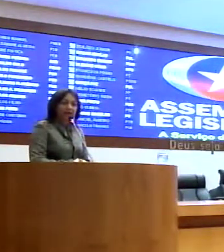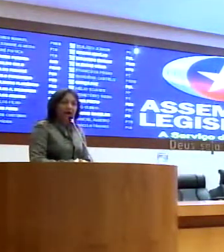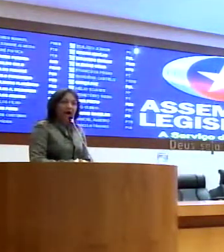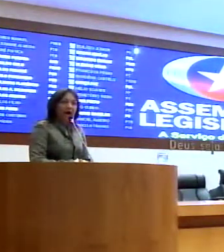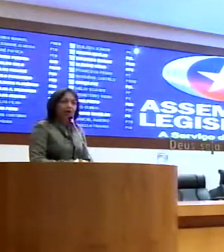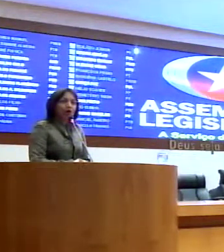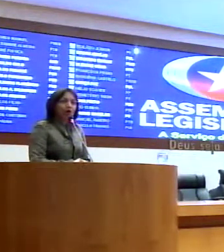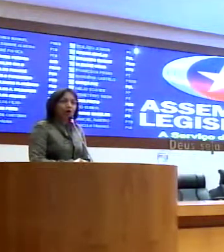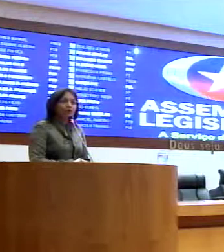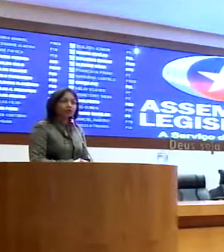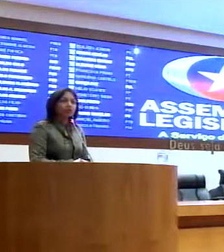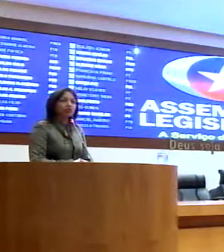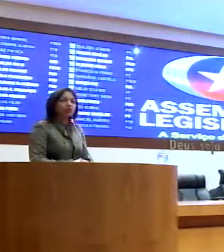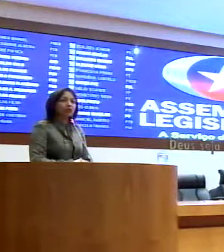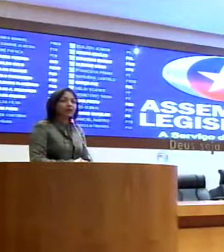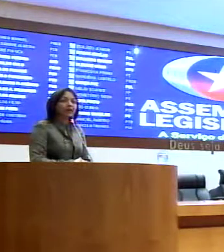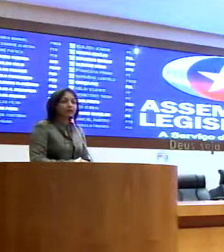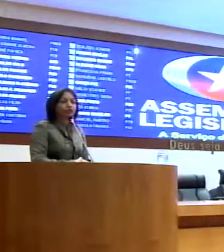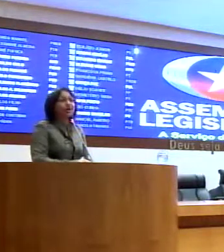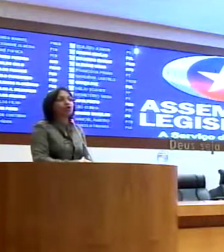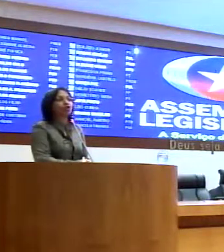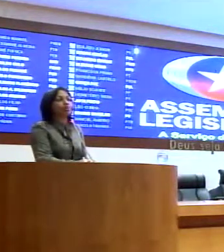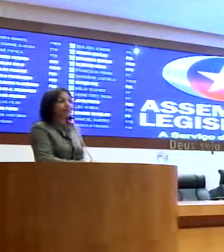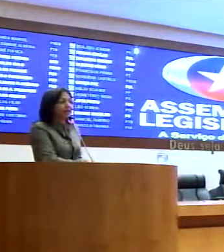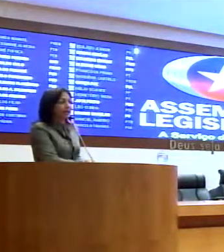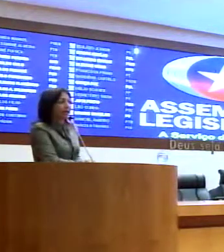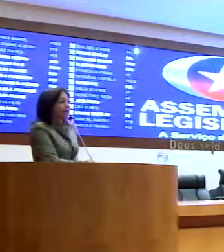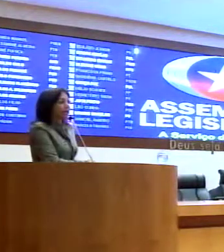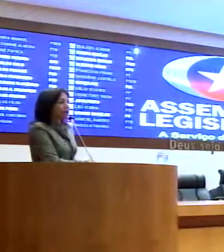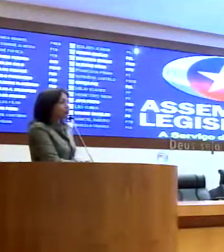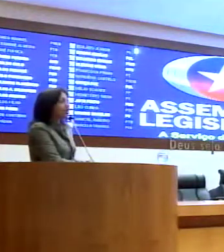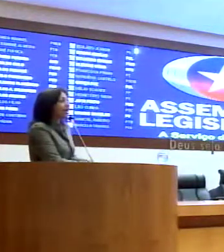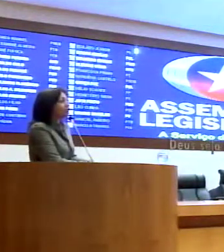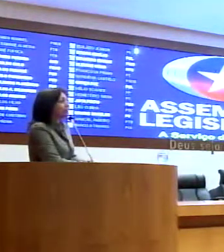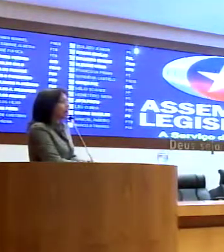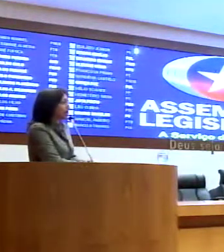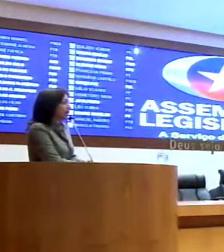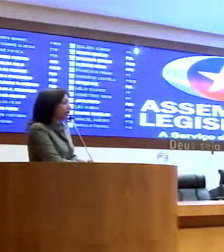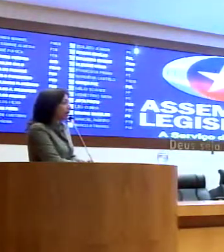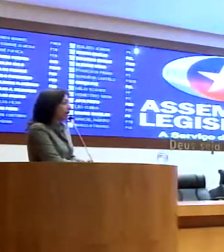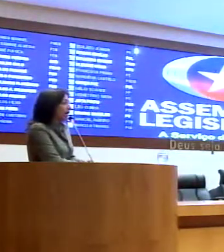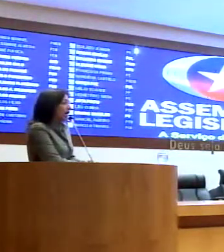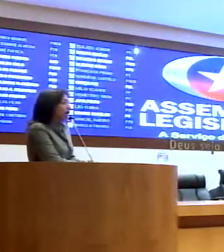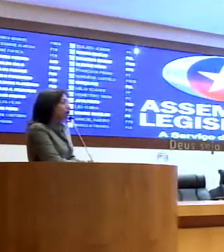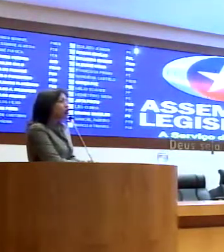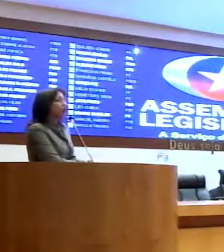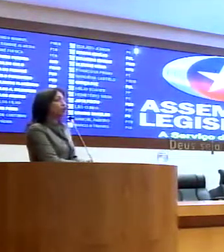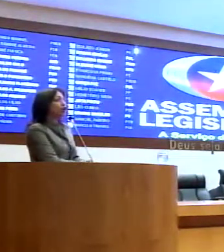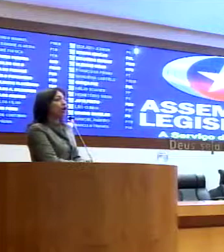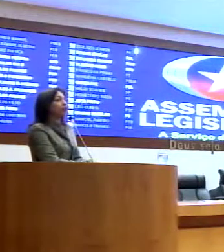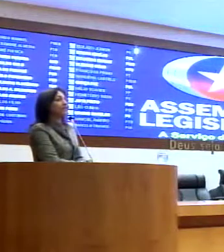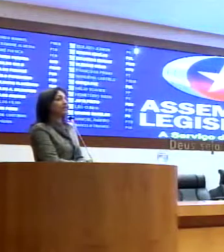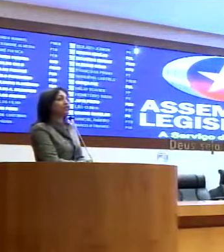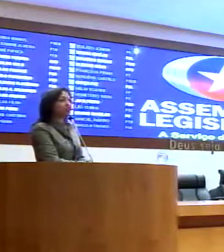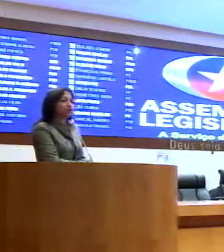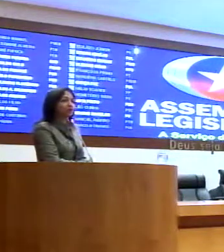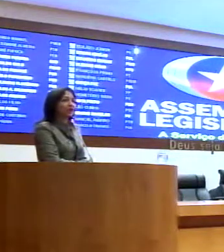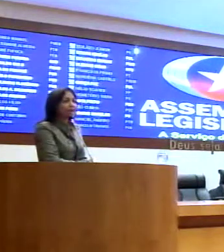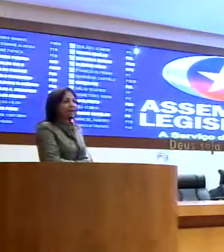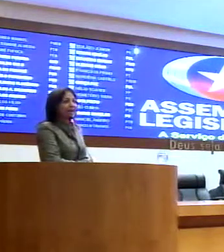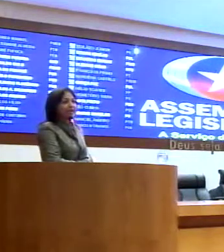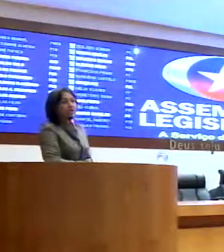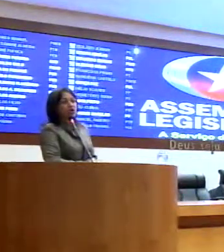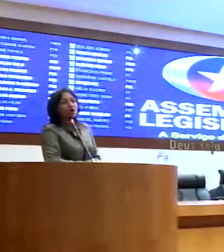criados, onde houve todo um fomento na economia do Estado do Maranhão, onde houve todo um